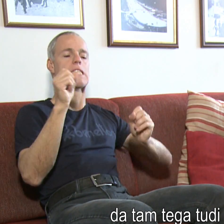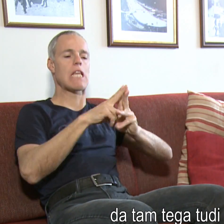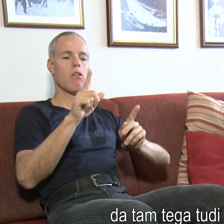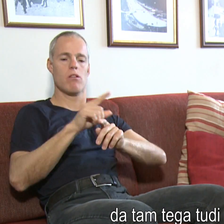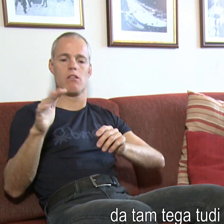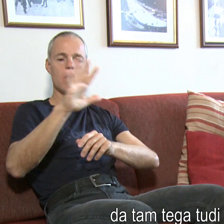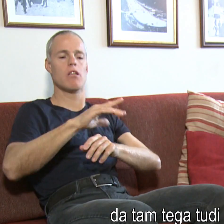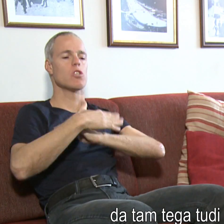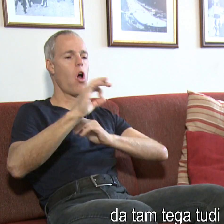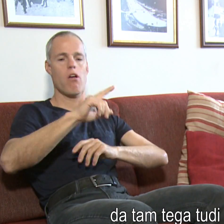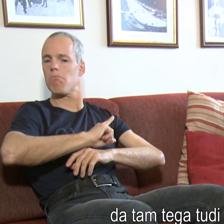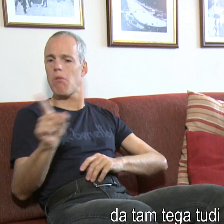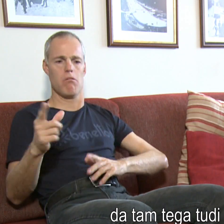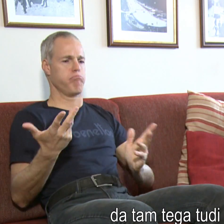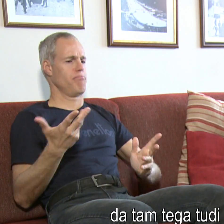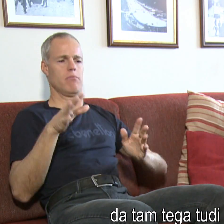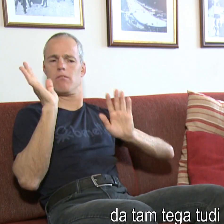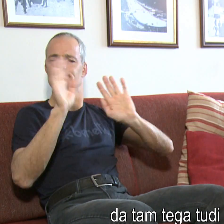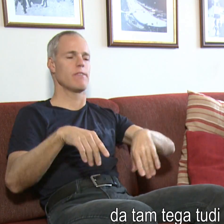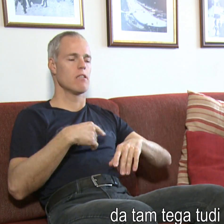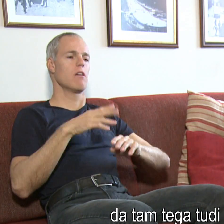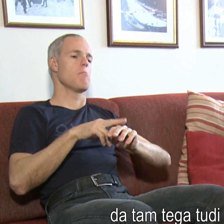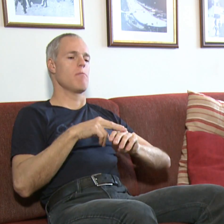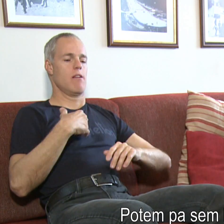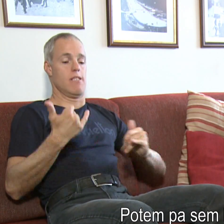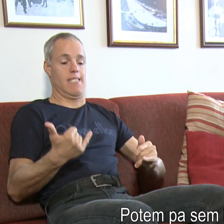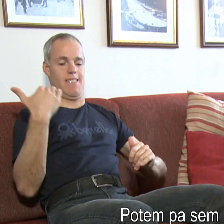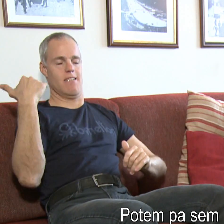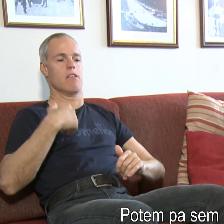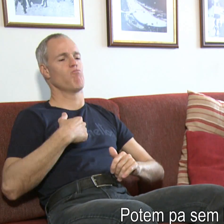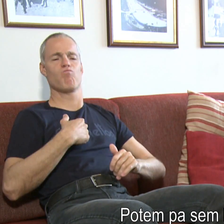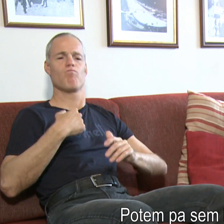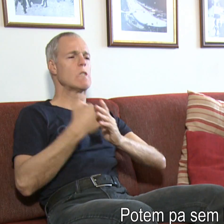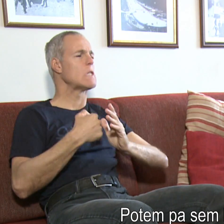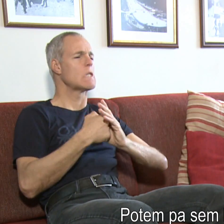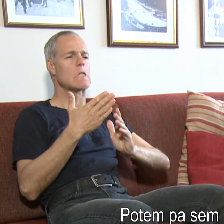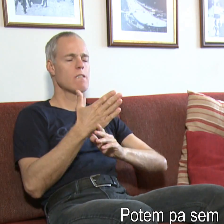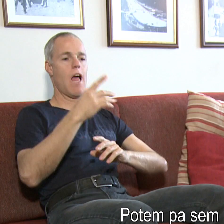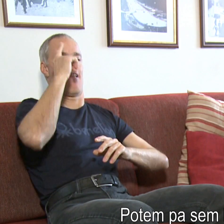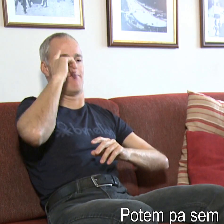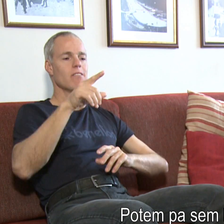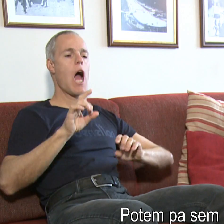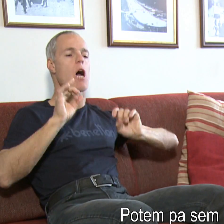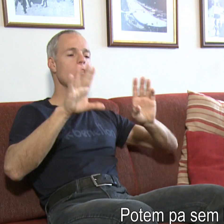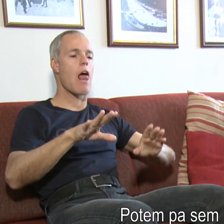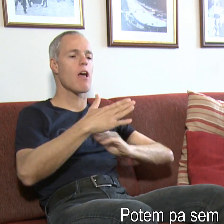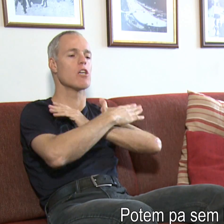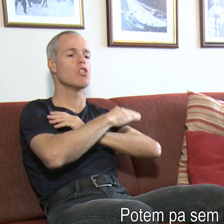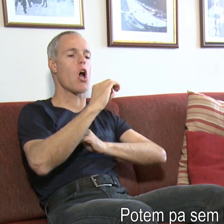ein Matchspiel. Sie sind gratis, die sind 10 oder 12 verschiedene Clubs. Die können am Wochenende immer spielen und bis 19 Uhr